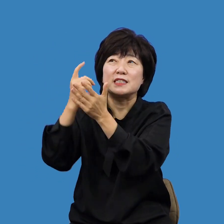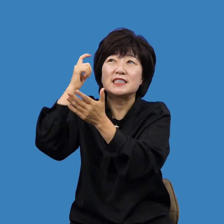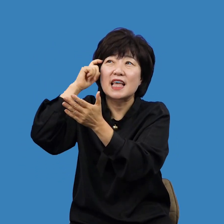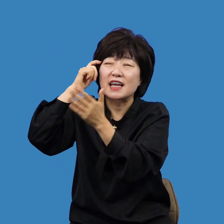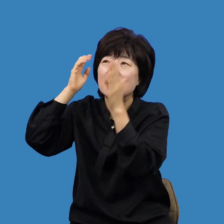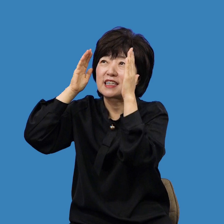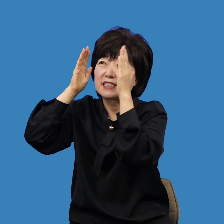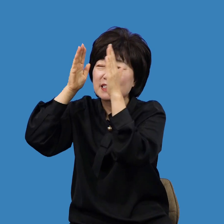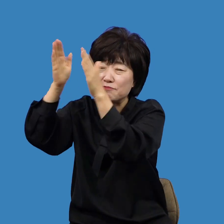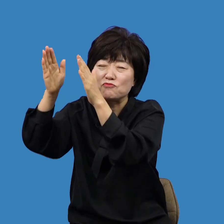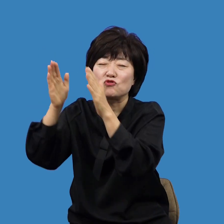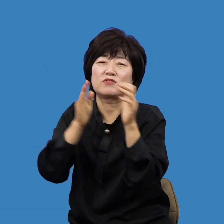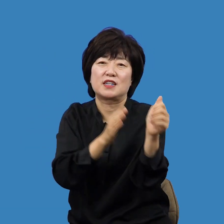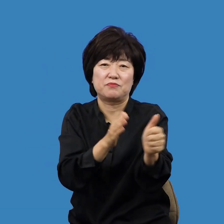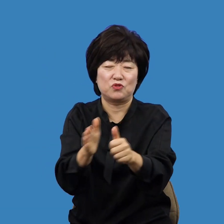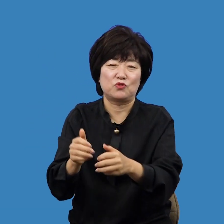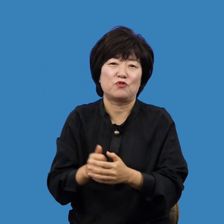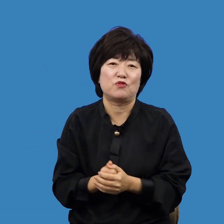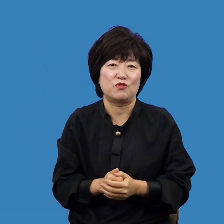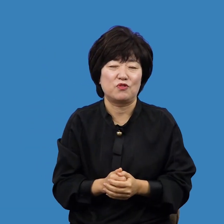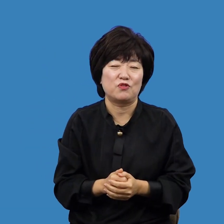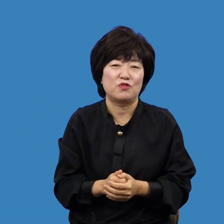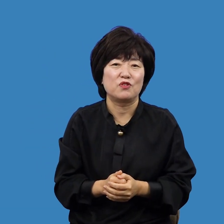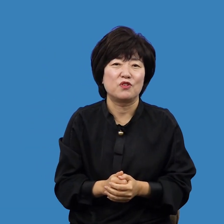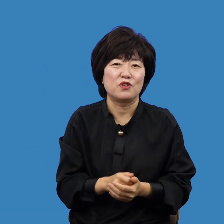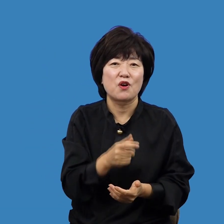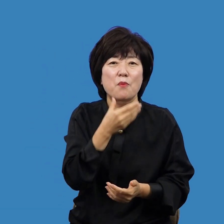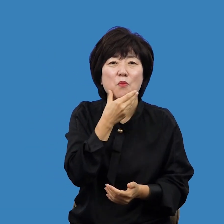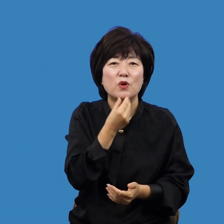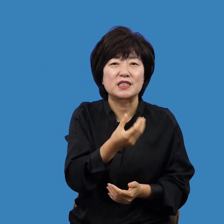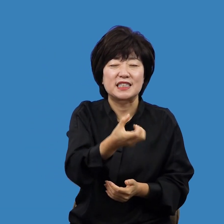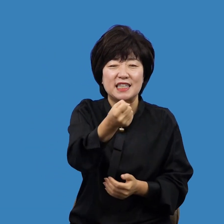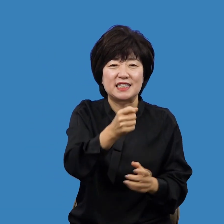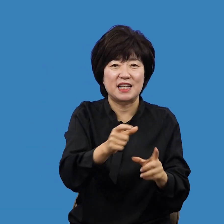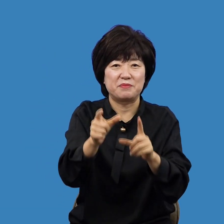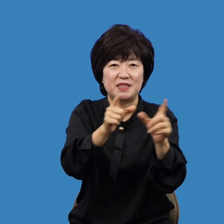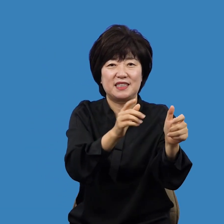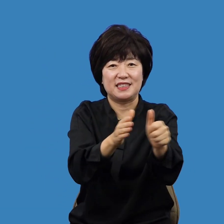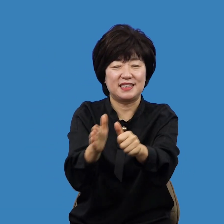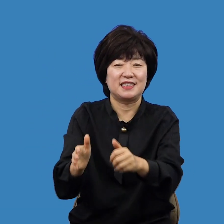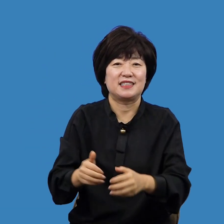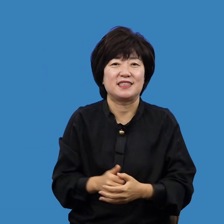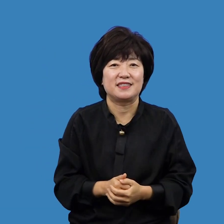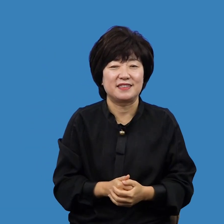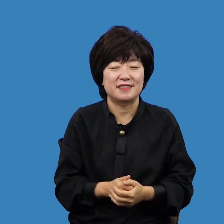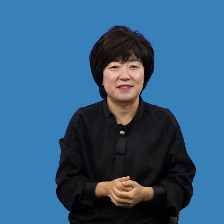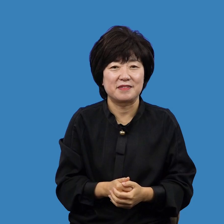생각을 다 집중하십시오. 그것이 여러분에게 복된 삶이 되는 줄로 믿습니다.